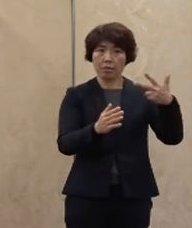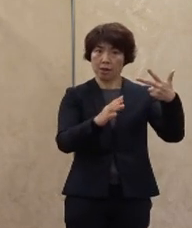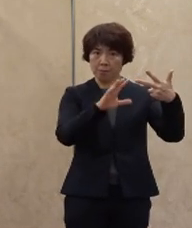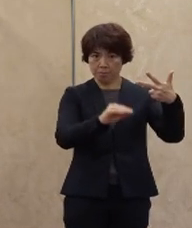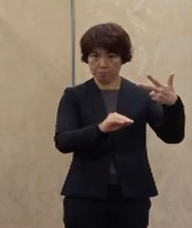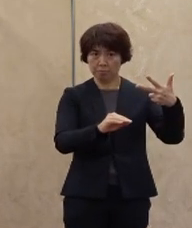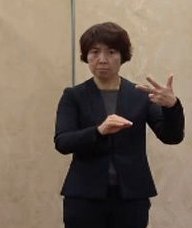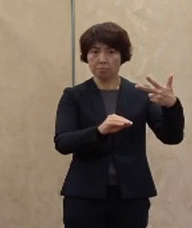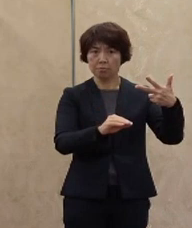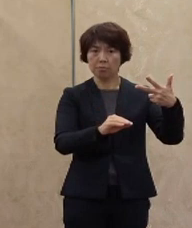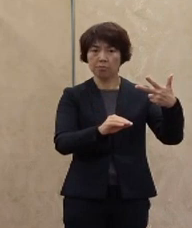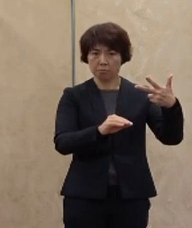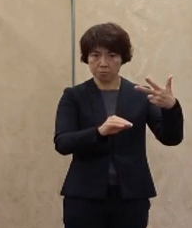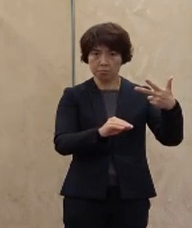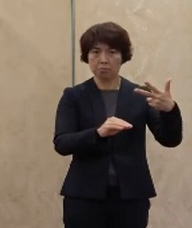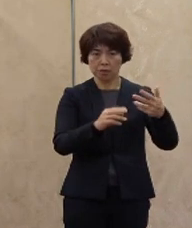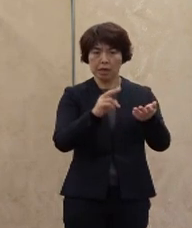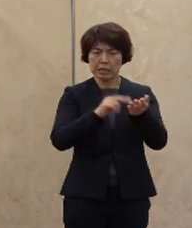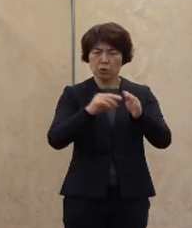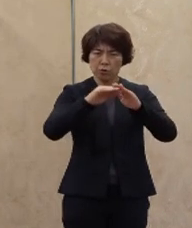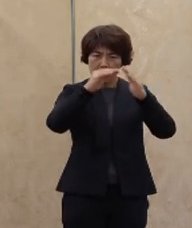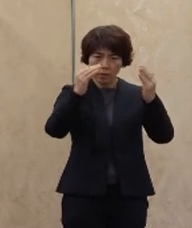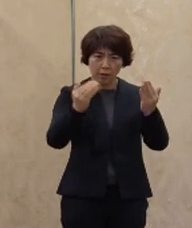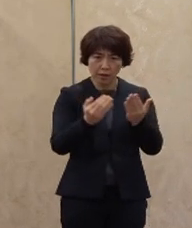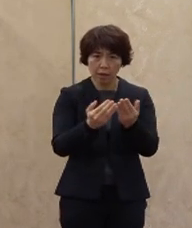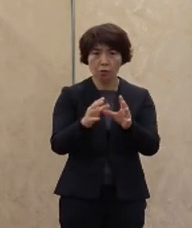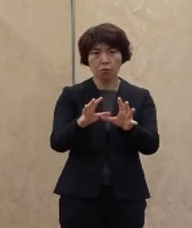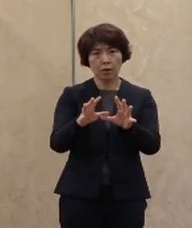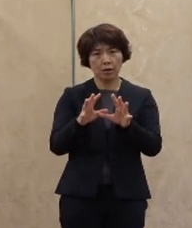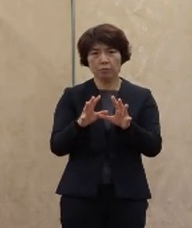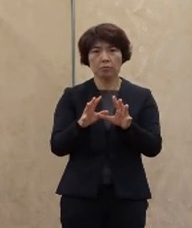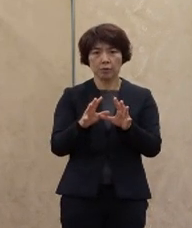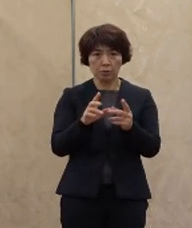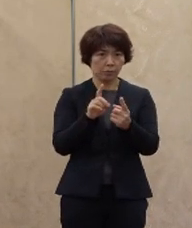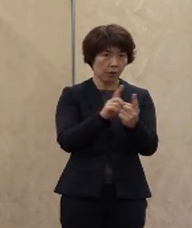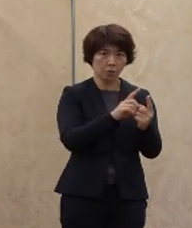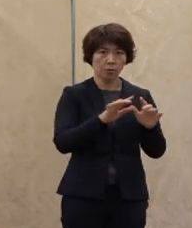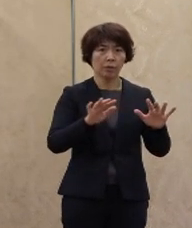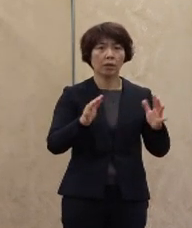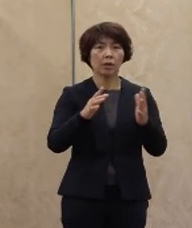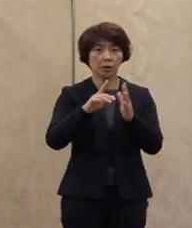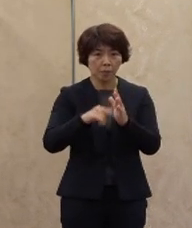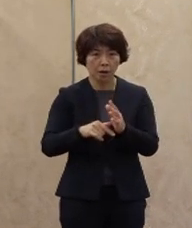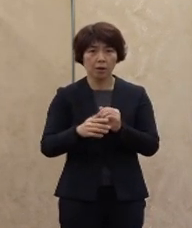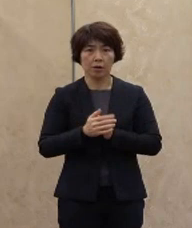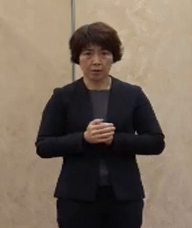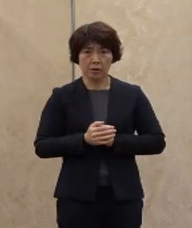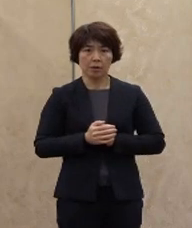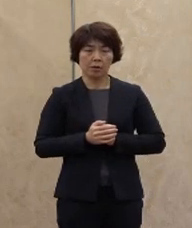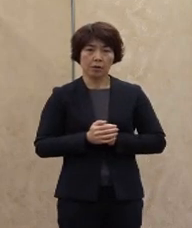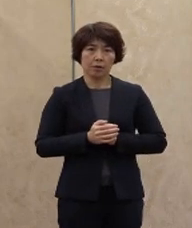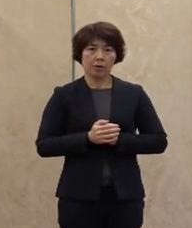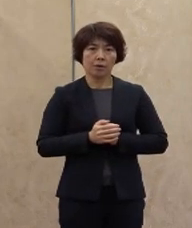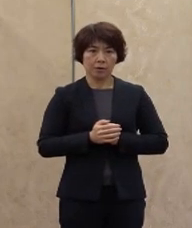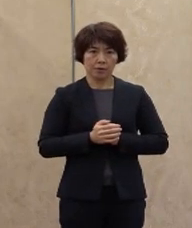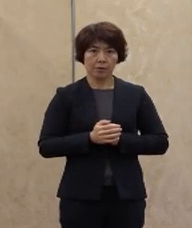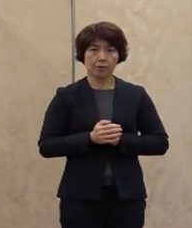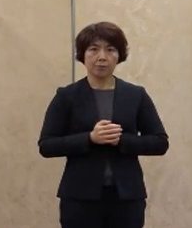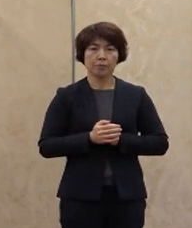りこの医療全体の中でこれを見ていくということをやらないと、とてもじゃないけど分母の方の医療体制というのはなかなか